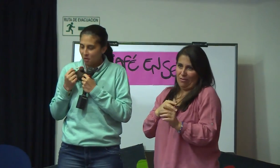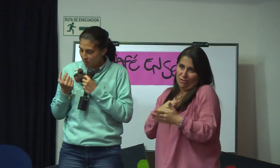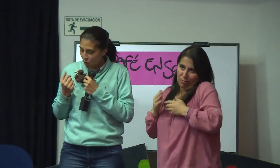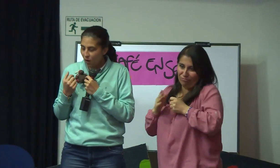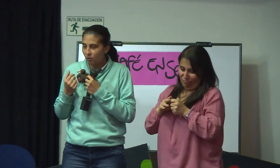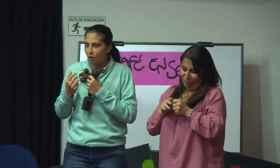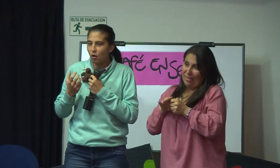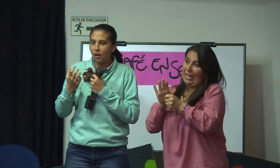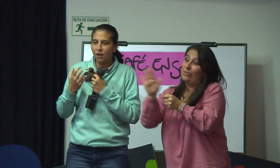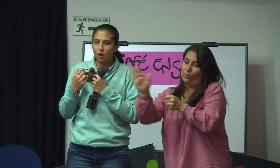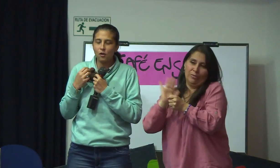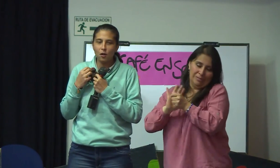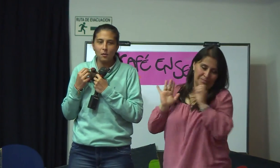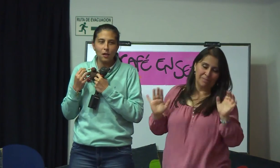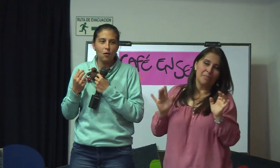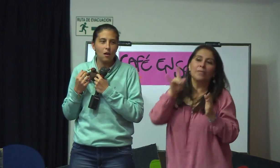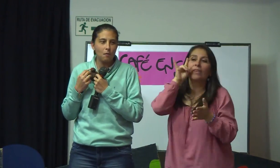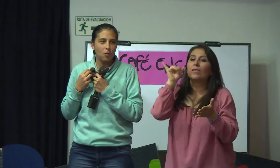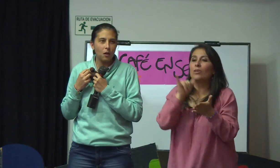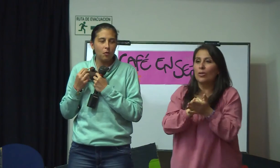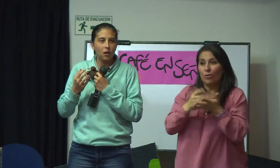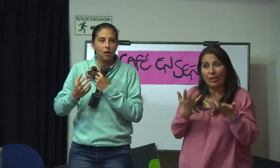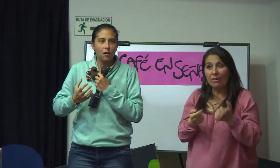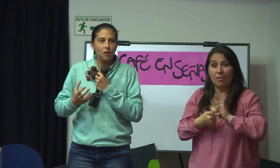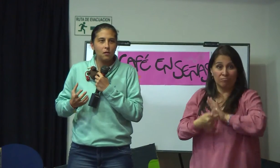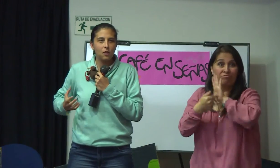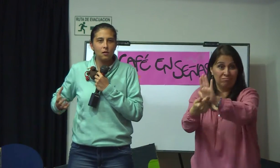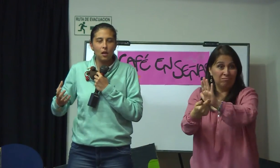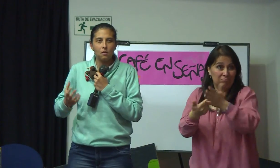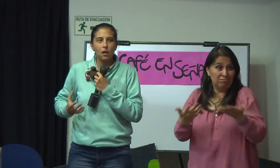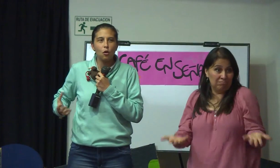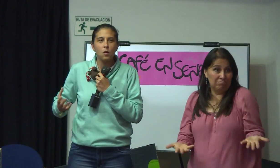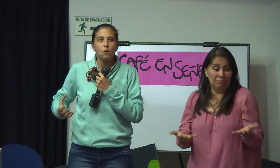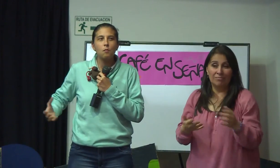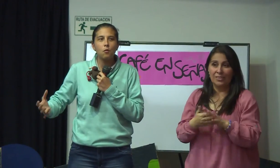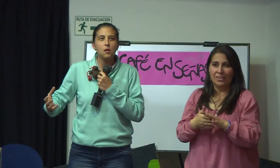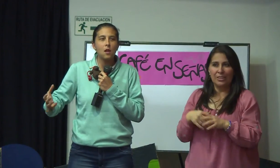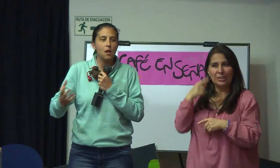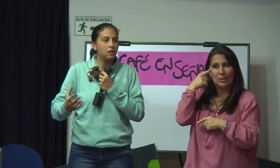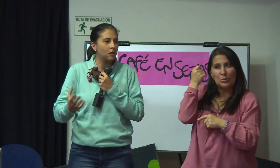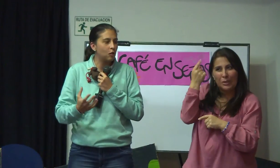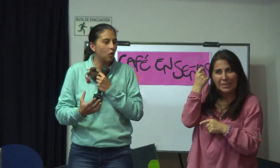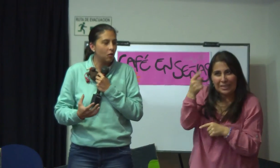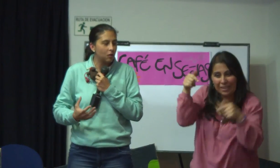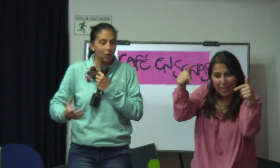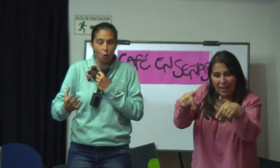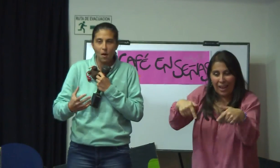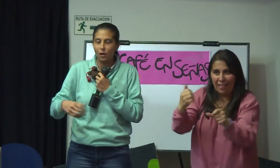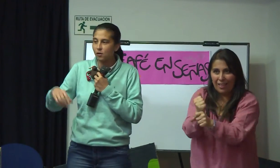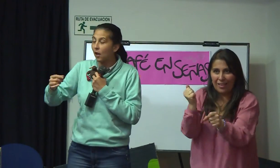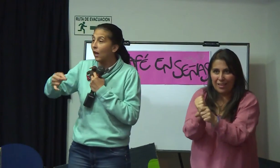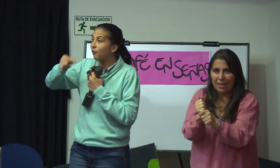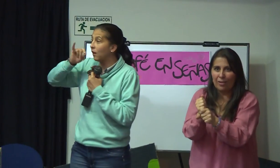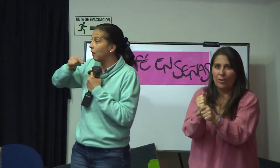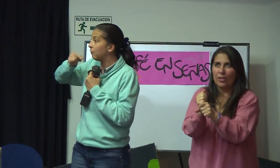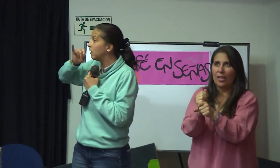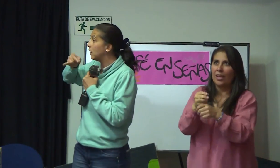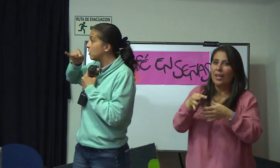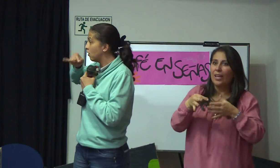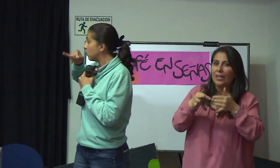Pero bueno, creo que solamente lo quería poner porque si entiendo bien un poco este ejercicio de tomarnos el café ficticio que nos